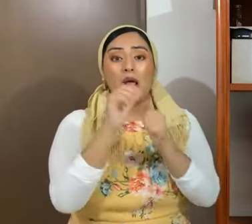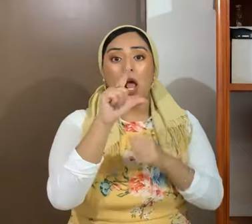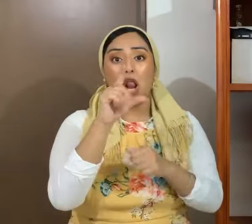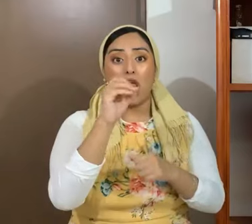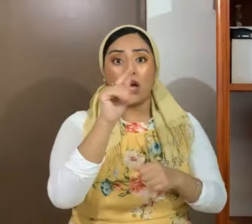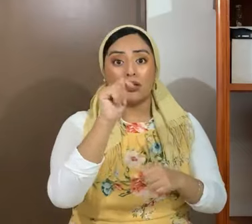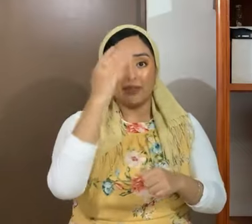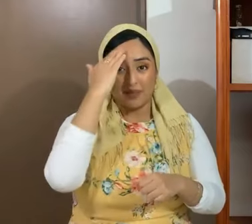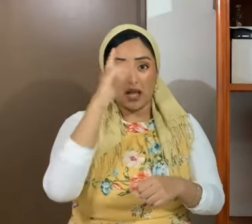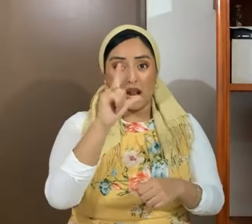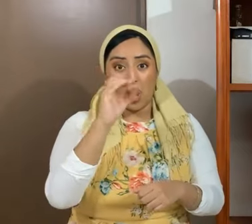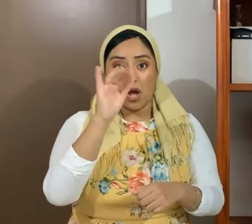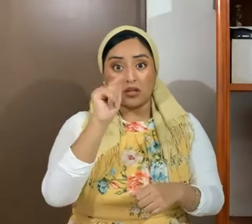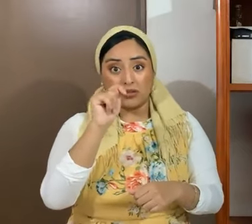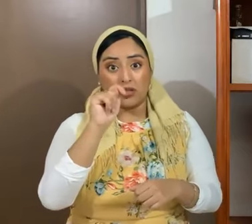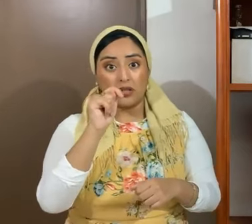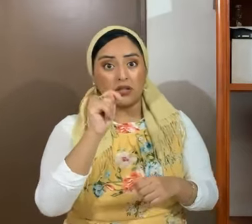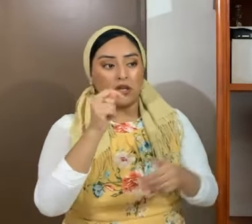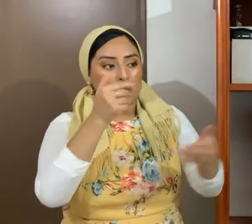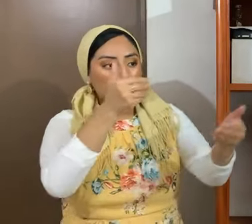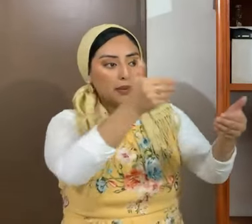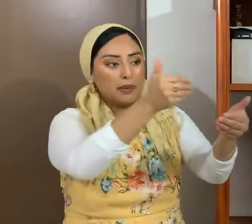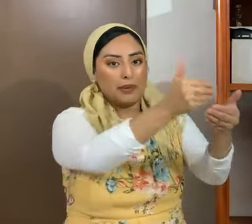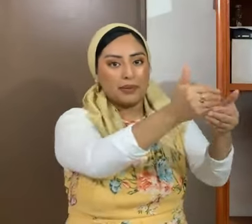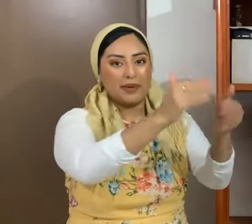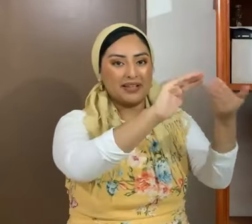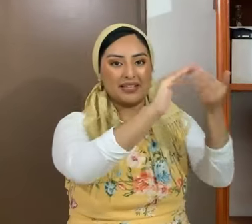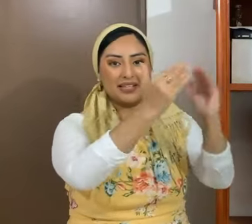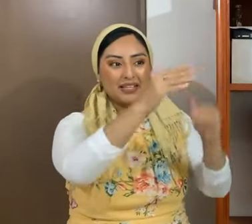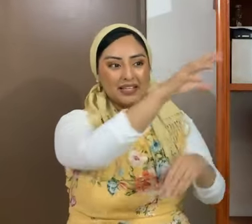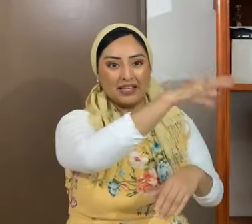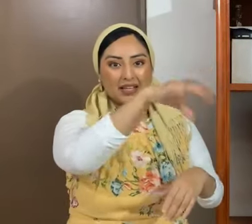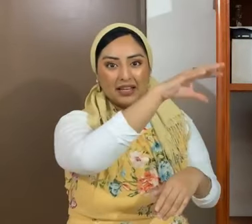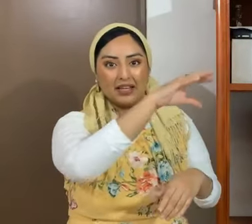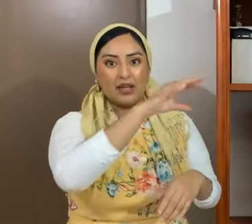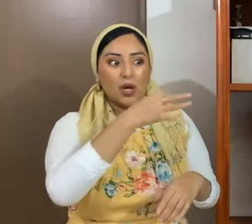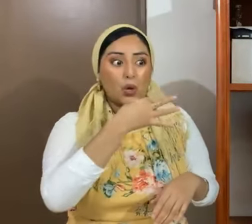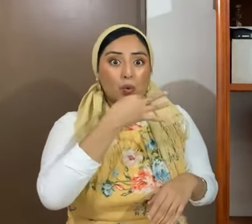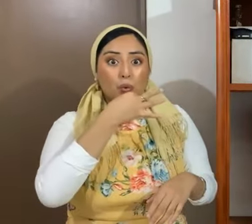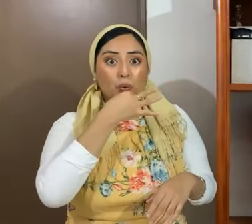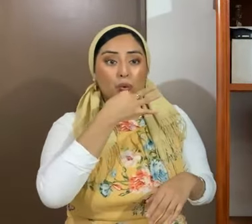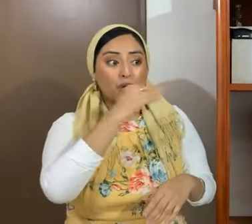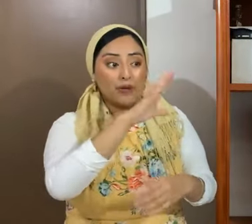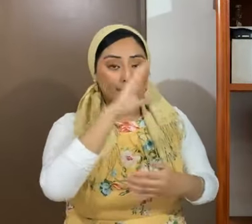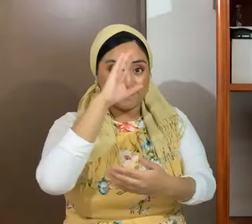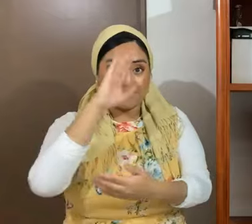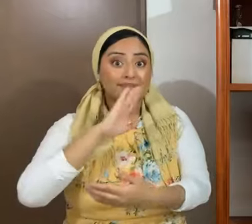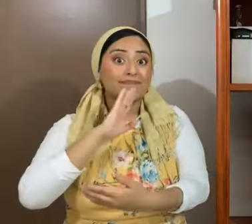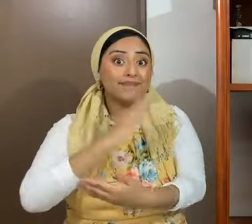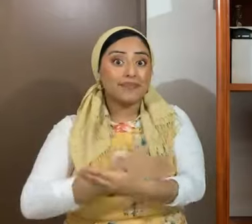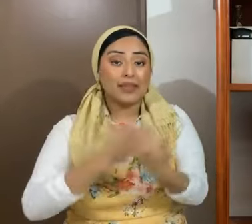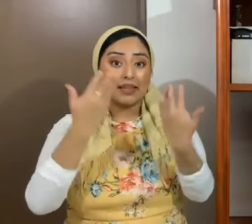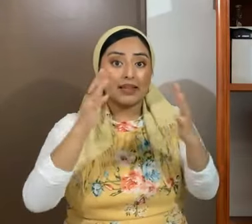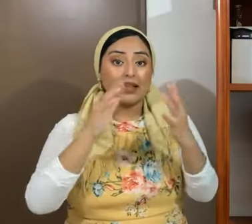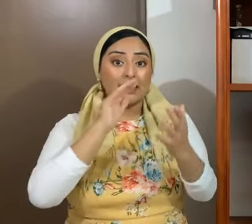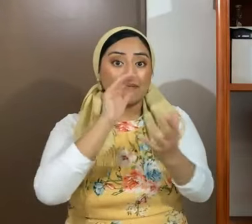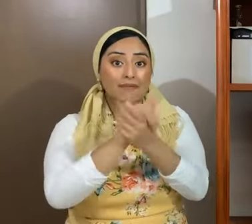a Sodoma y estuvo ya casi a nada de asimilarse. Inclusive sus hijas ya estaban